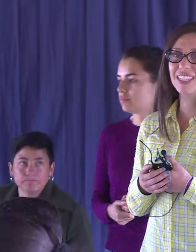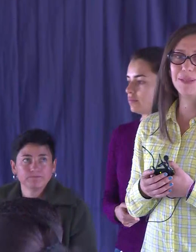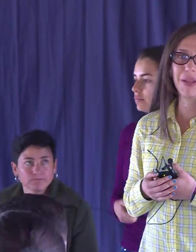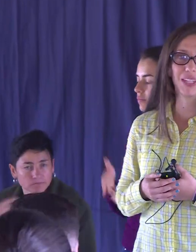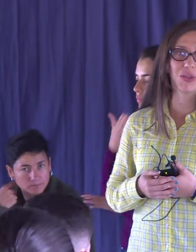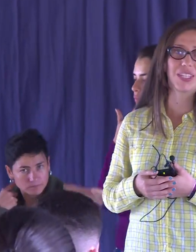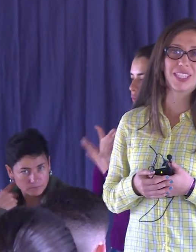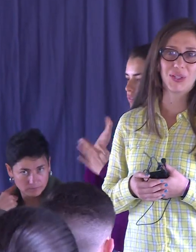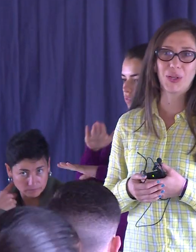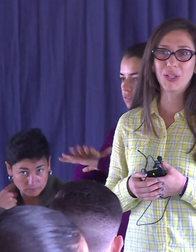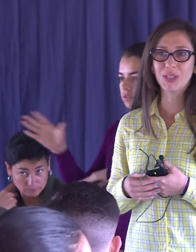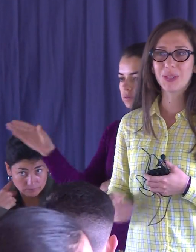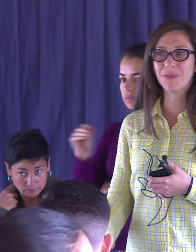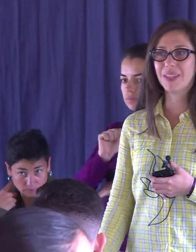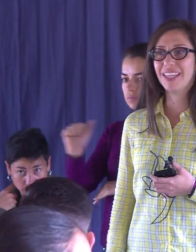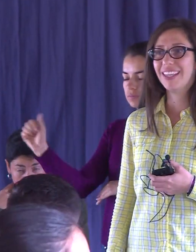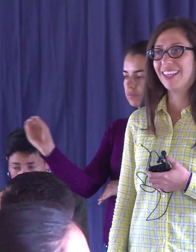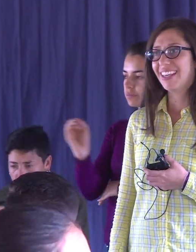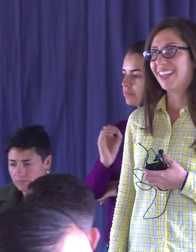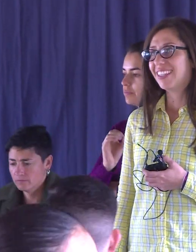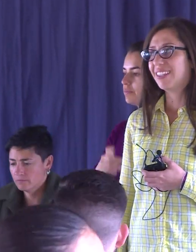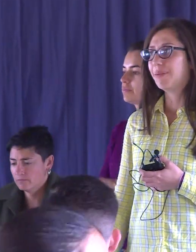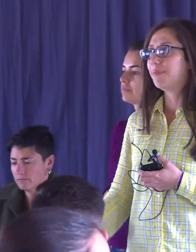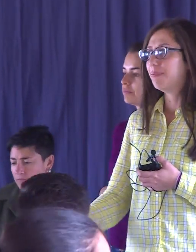Buenas tardes para todas y todos.